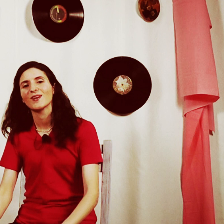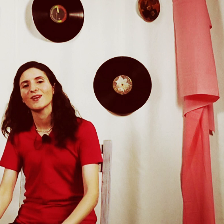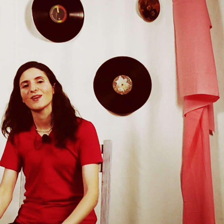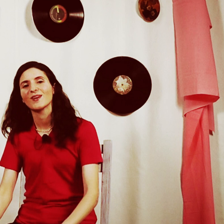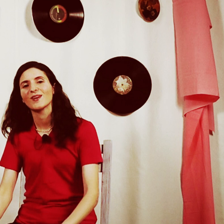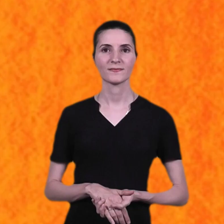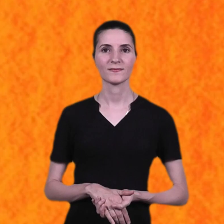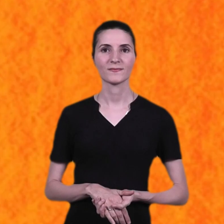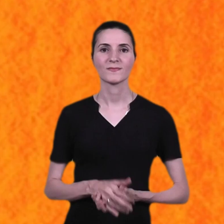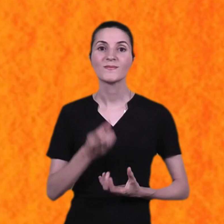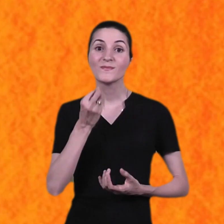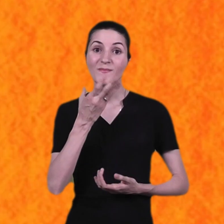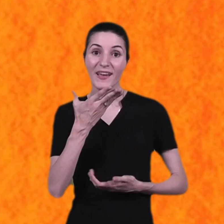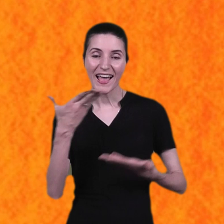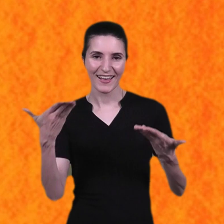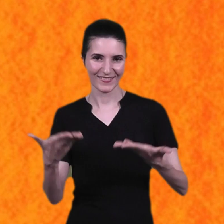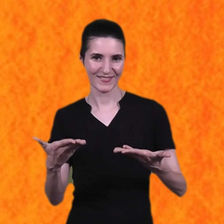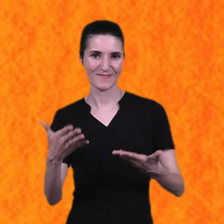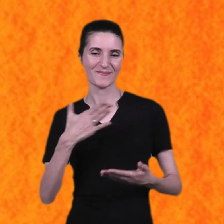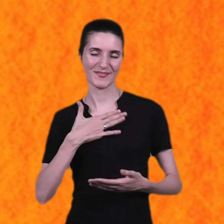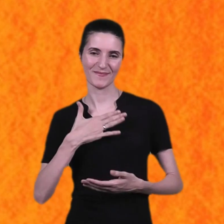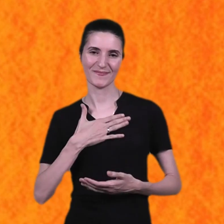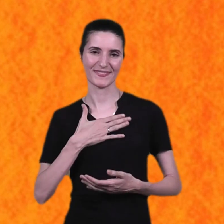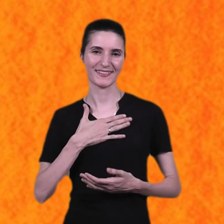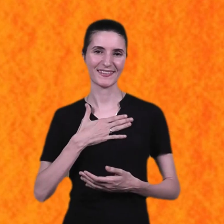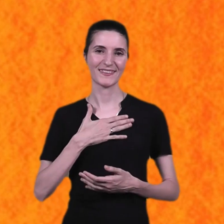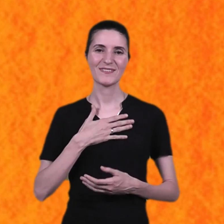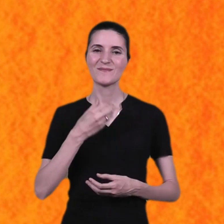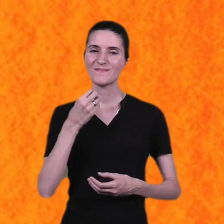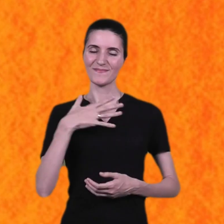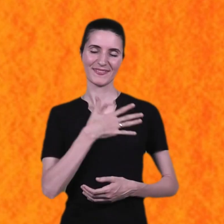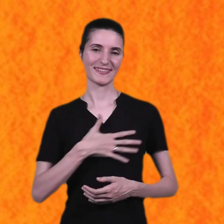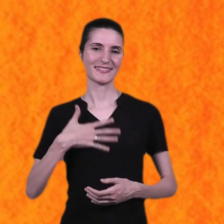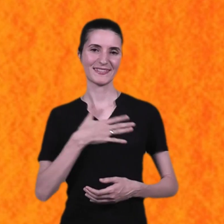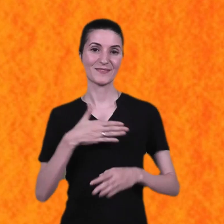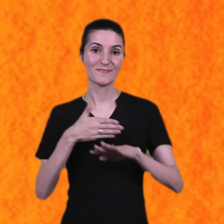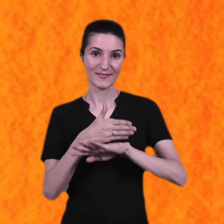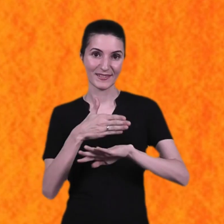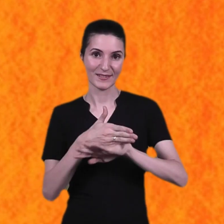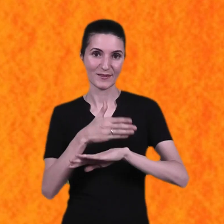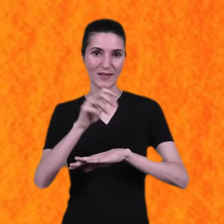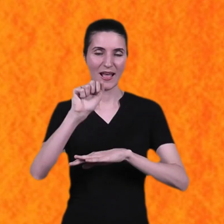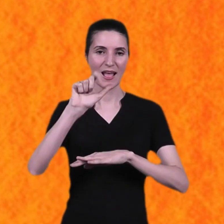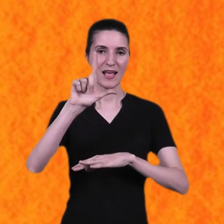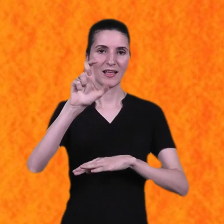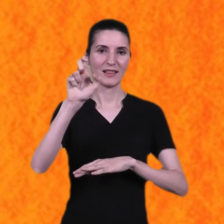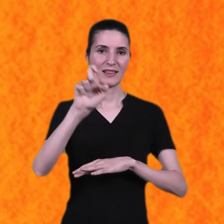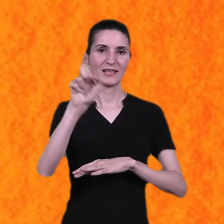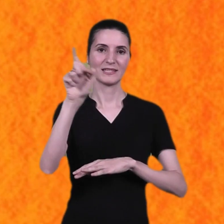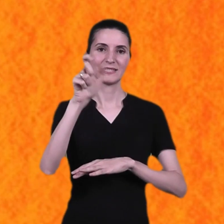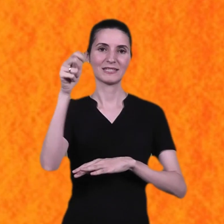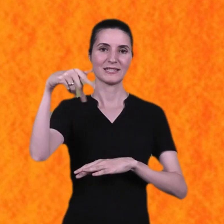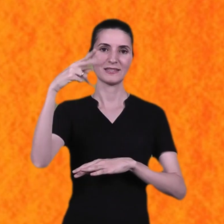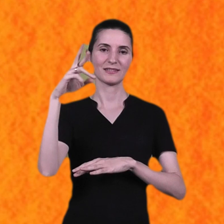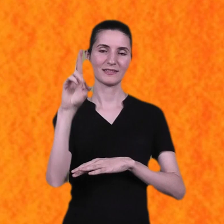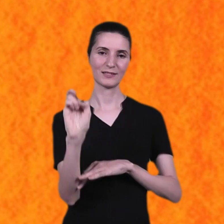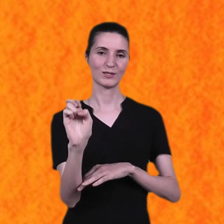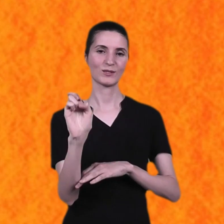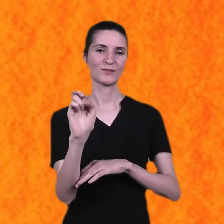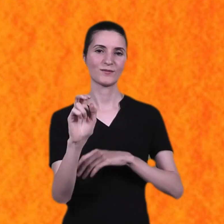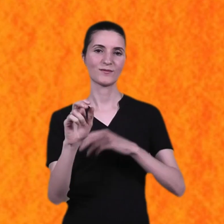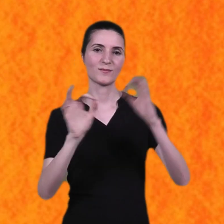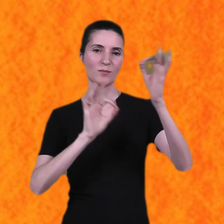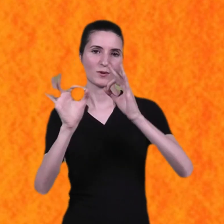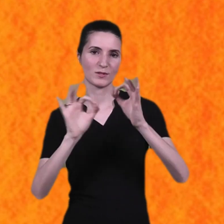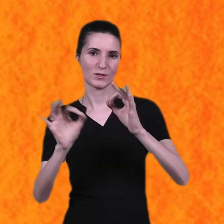soltos. Muito bem, para mim é uma grande honra estar no projeto do Alexandre Batiste e agora juntos falando